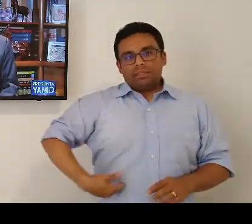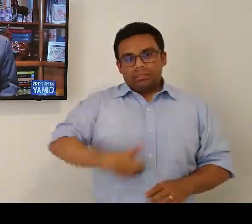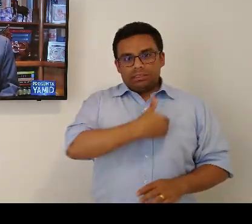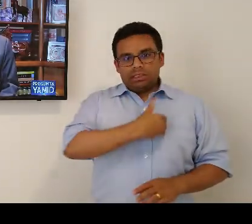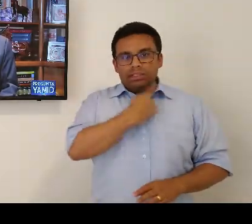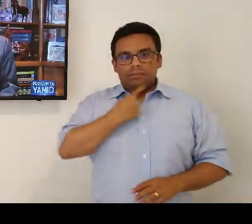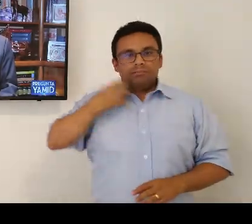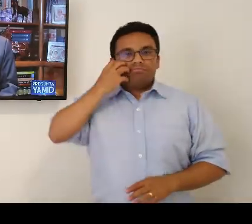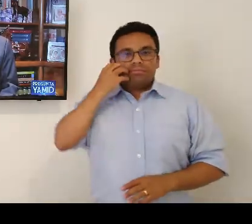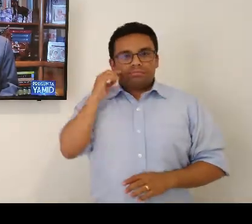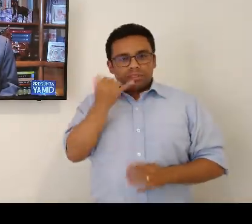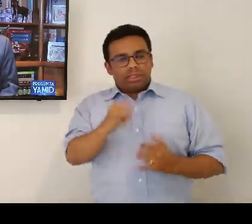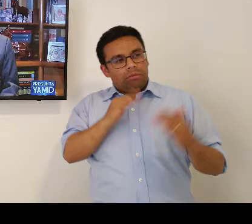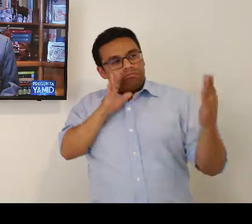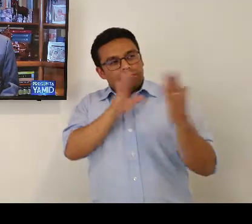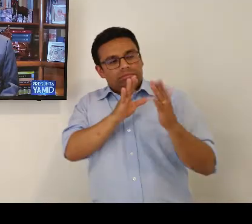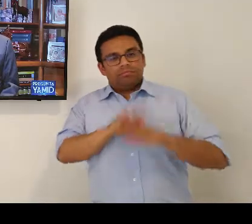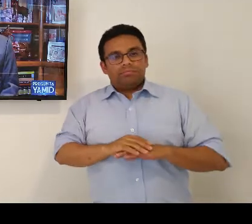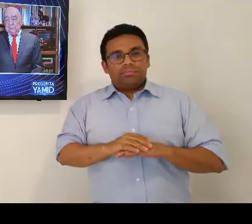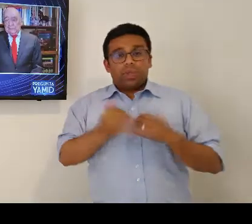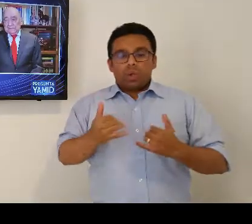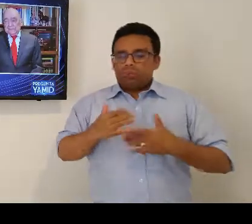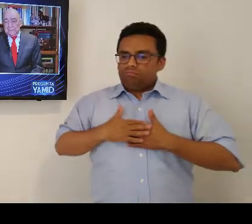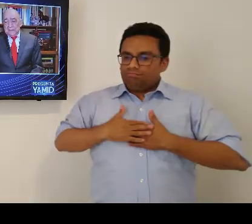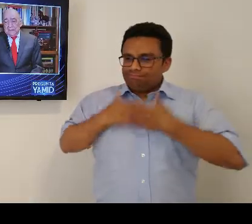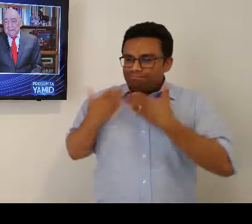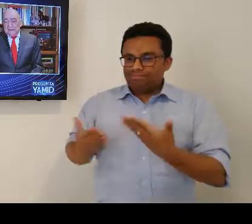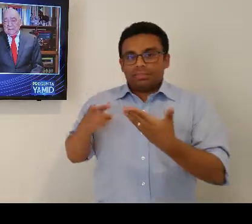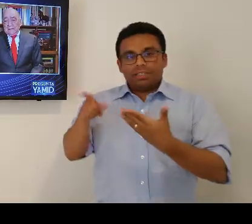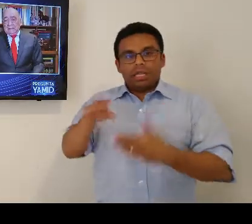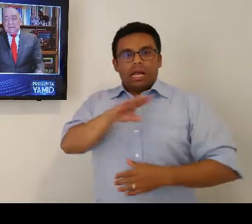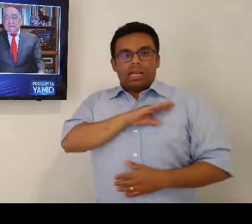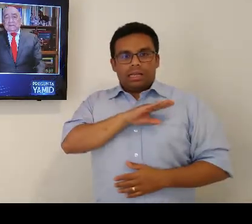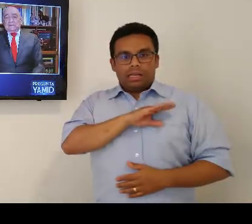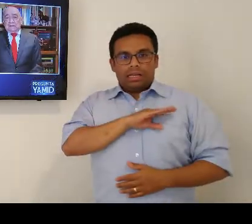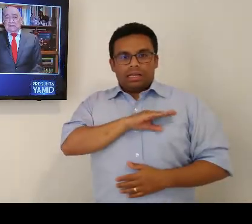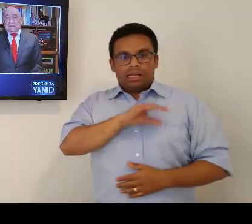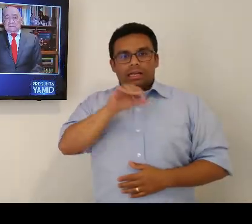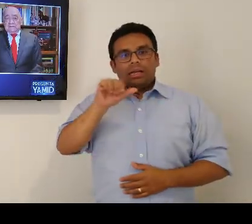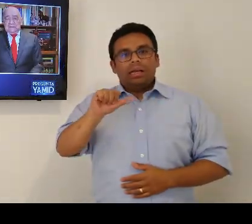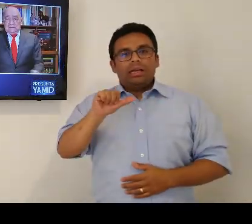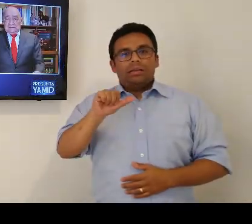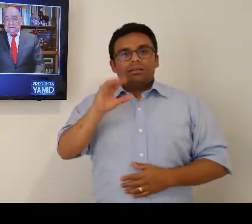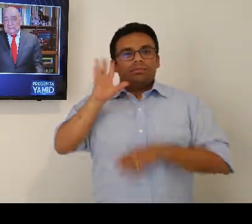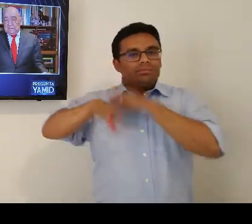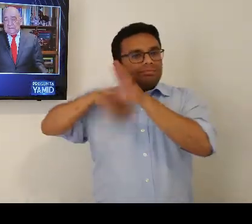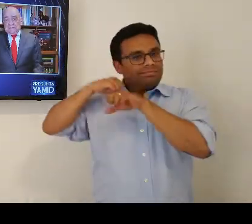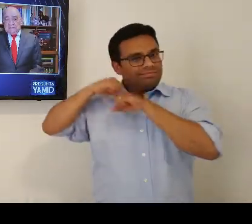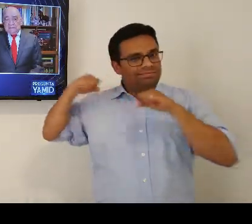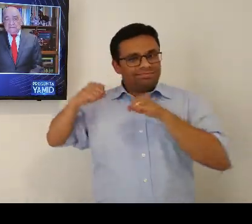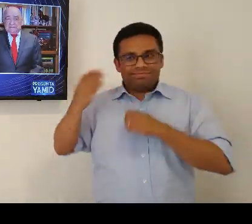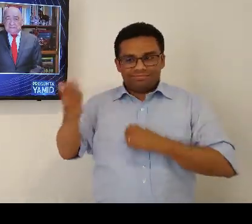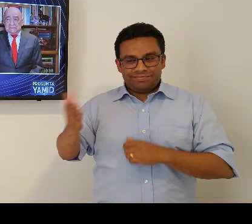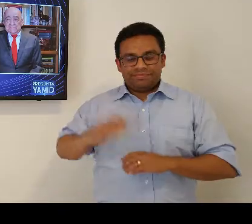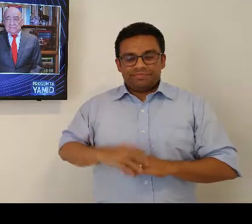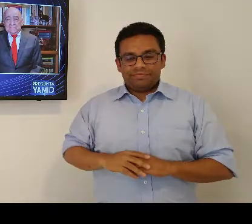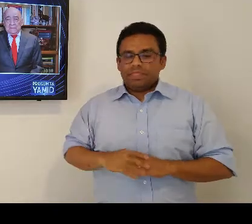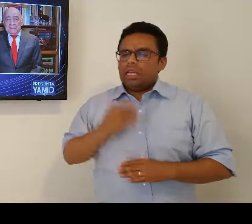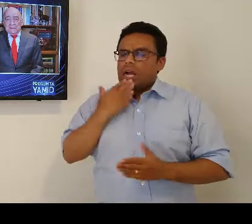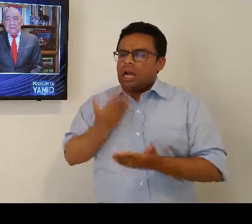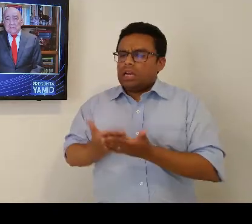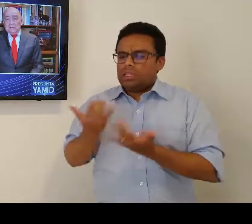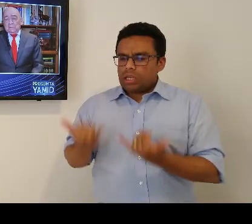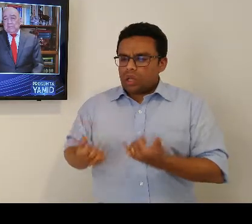la señora alcaldesa de Bogotá, la doctora Claudia López. Agradeciendo, señora alcaldesa, la gentileza al aceptar esta